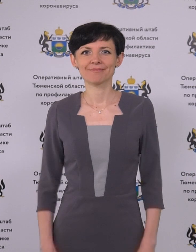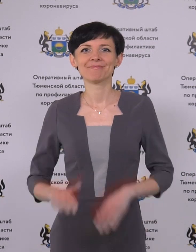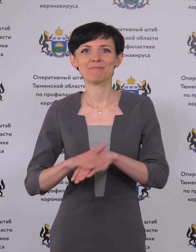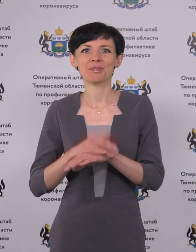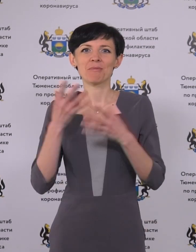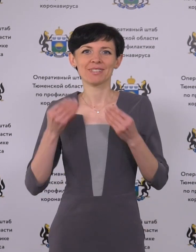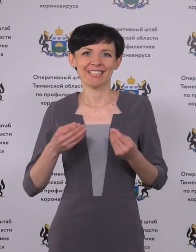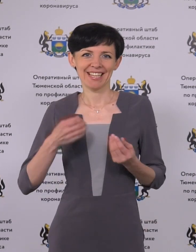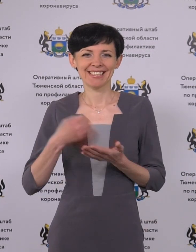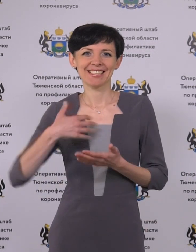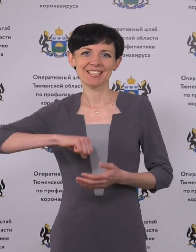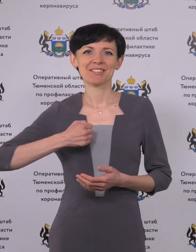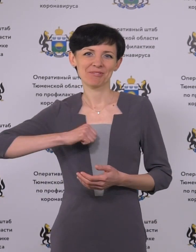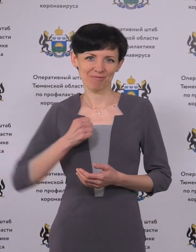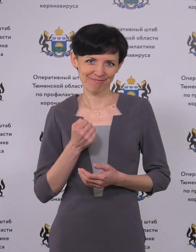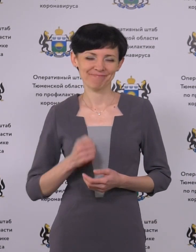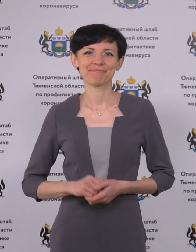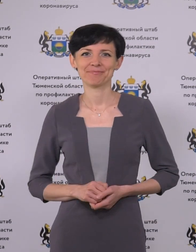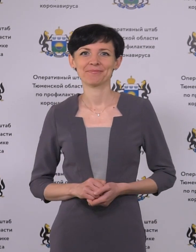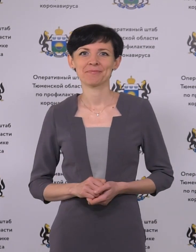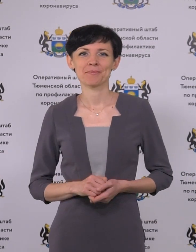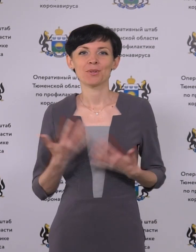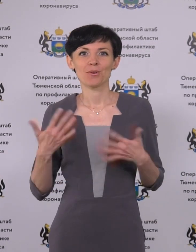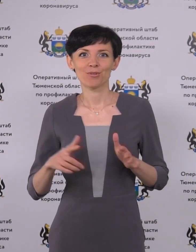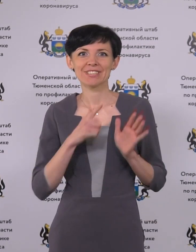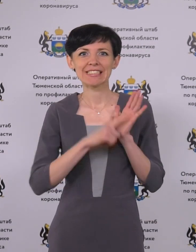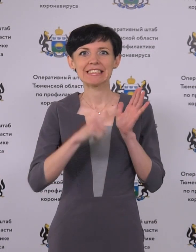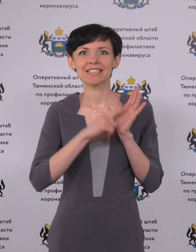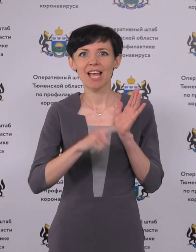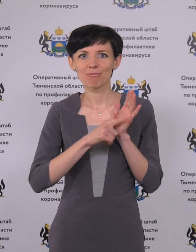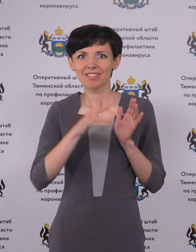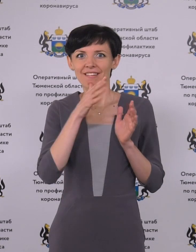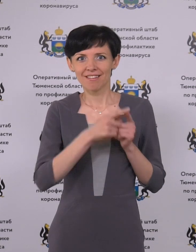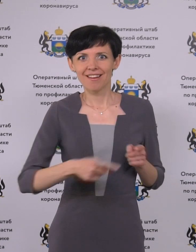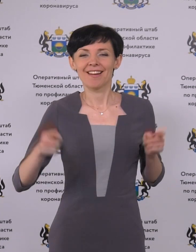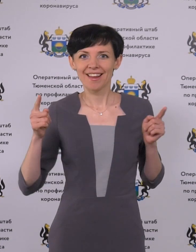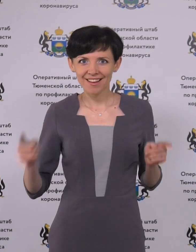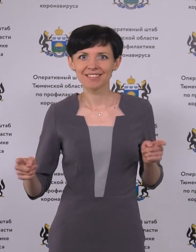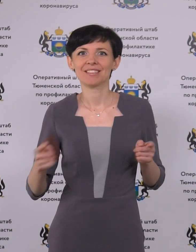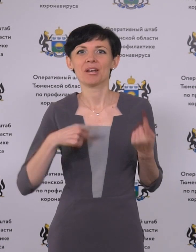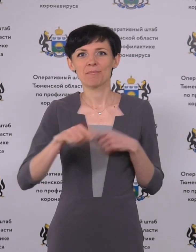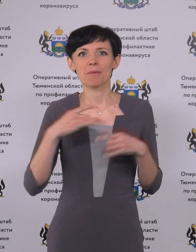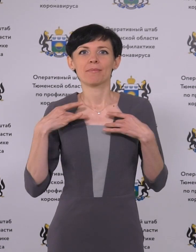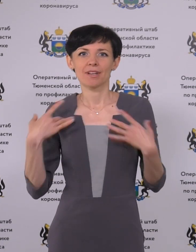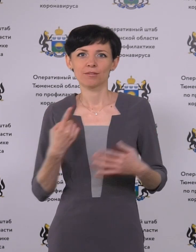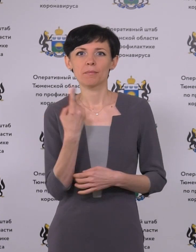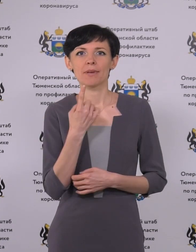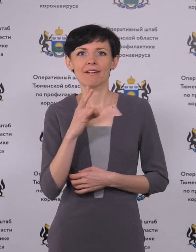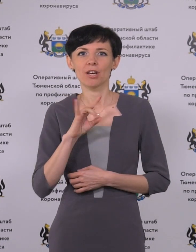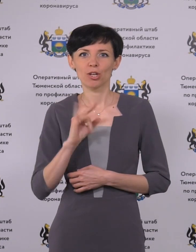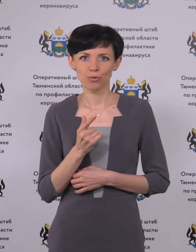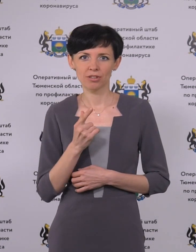добрый день дорогие друзья вот уже 70 лет мы с вами празднуем 1 июня международный день защиты